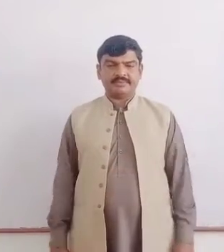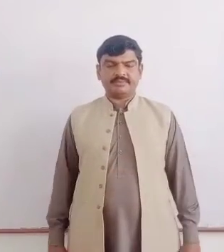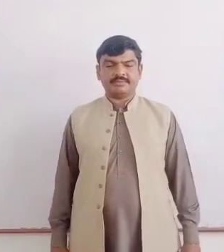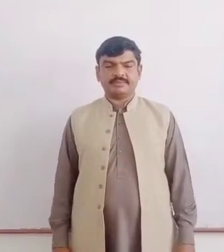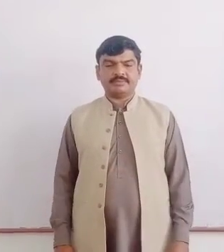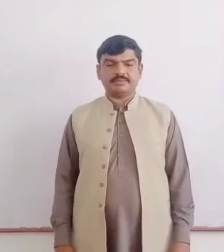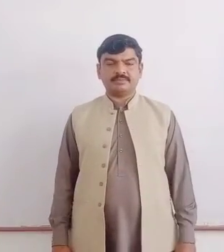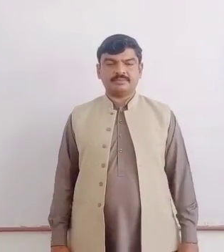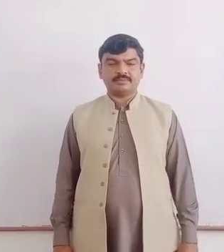मखलूस,